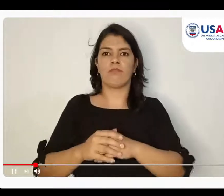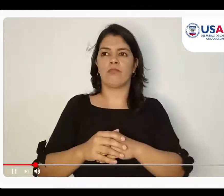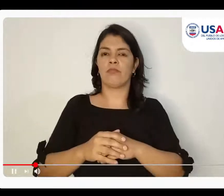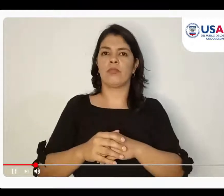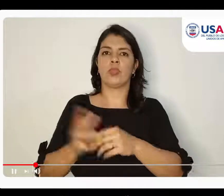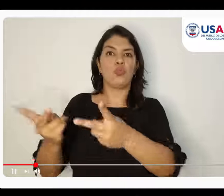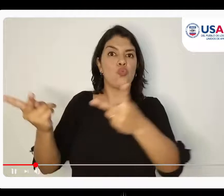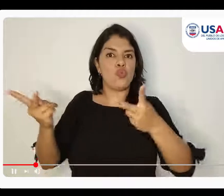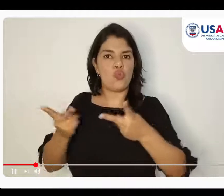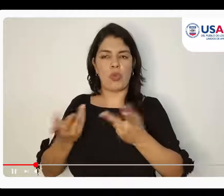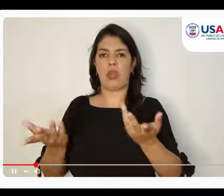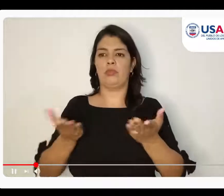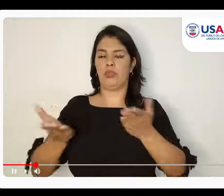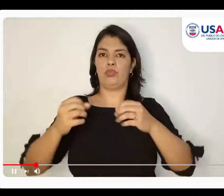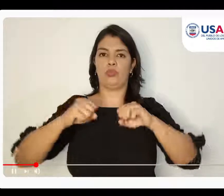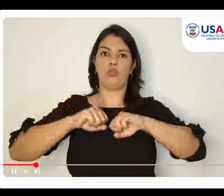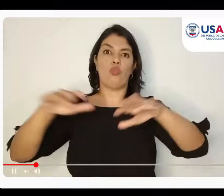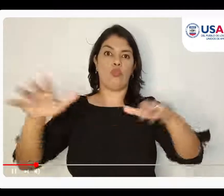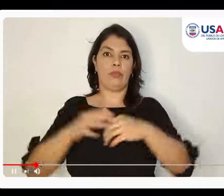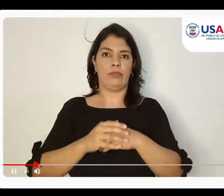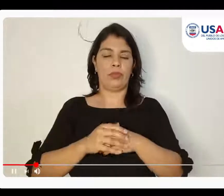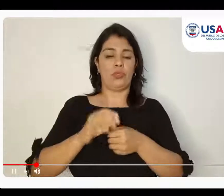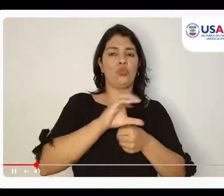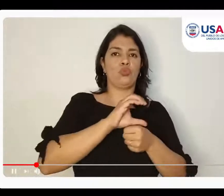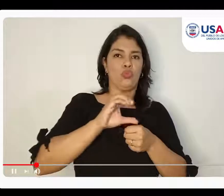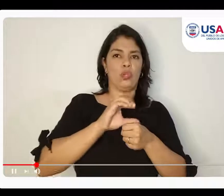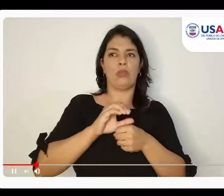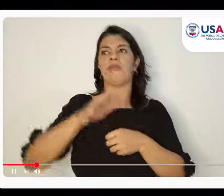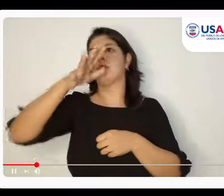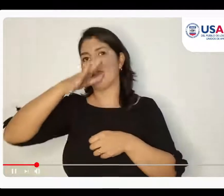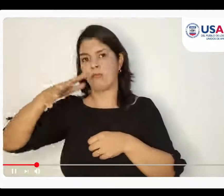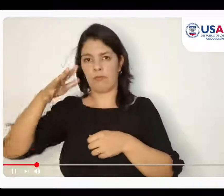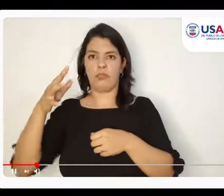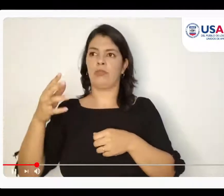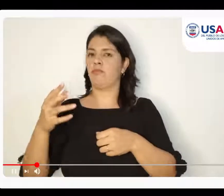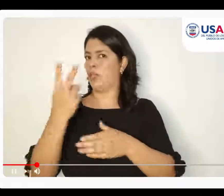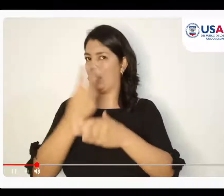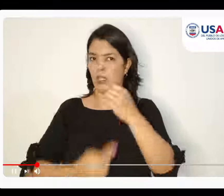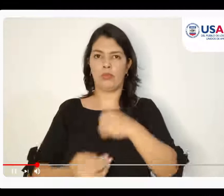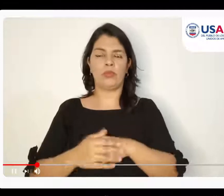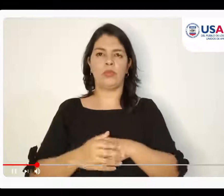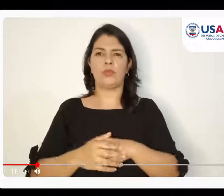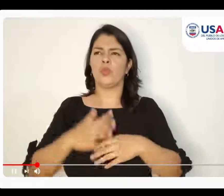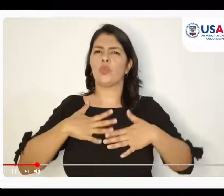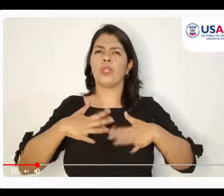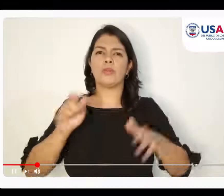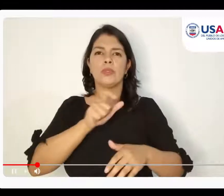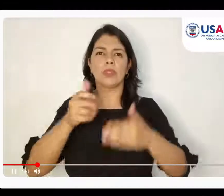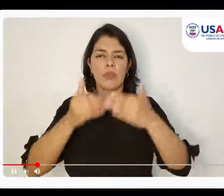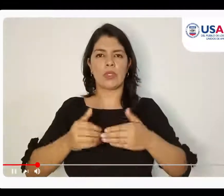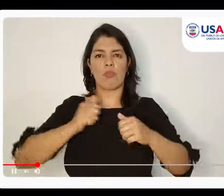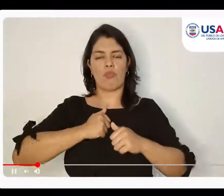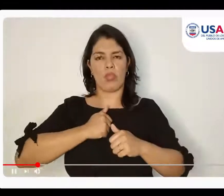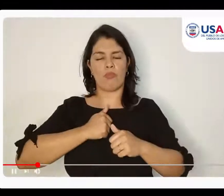públicos, tanto en lo rural como en lo urbano, para que todas las personas con discapacidad puedan ejercer vida autónoma